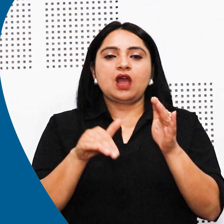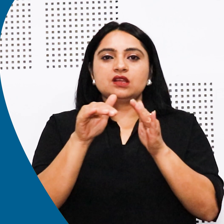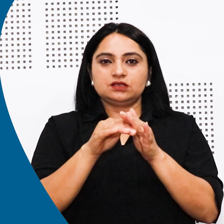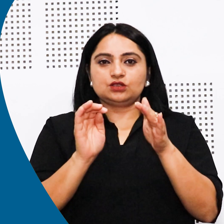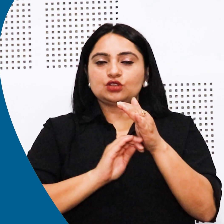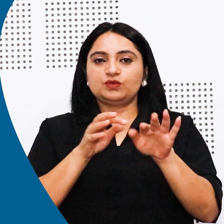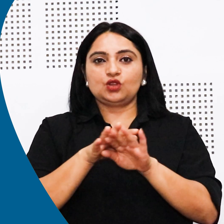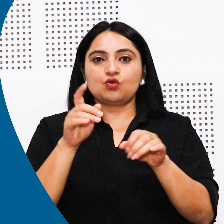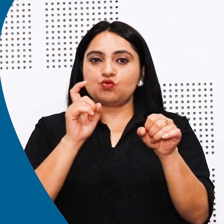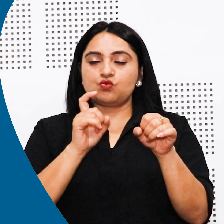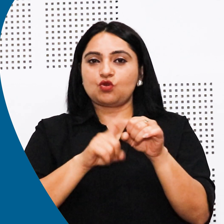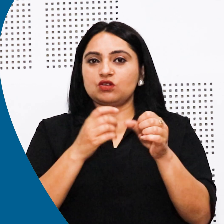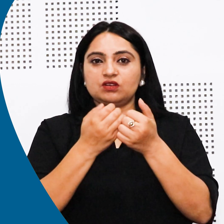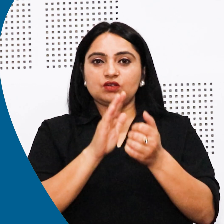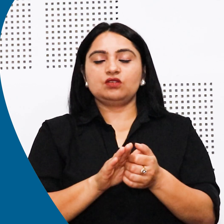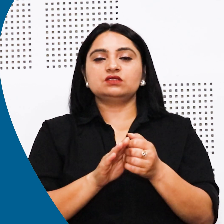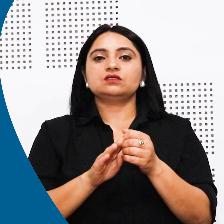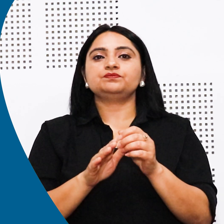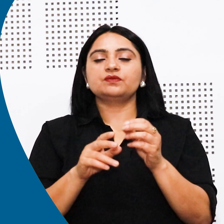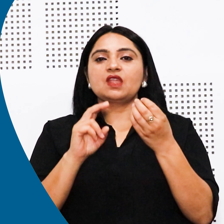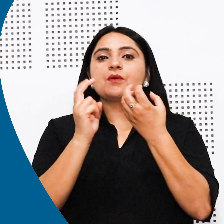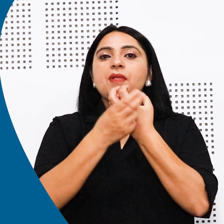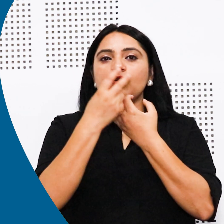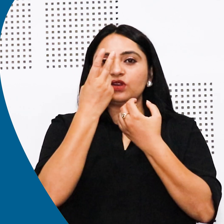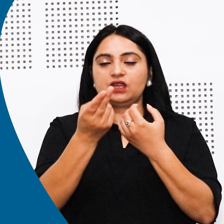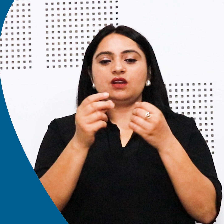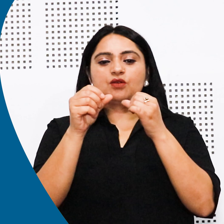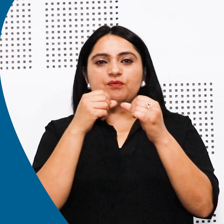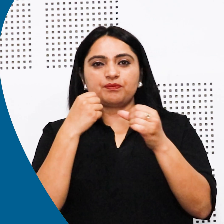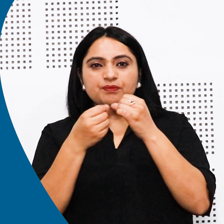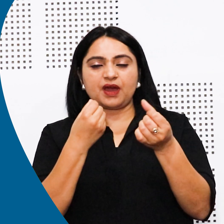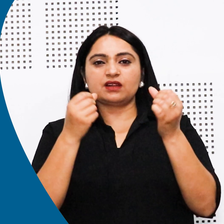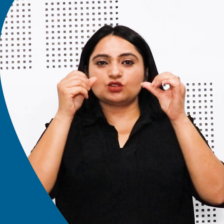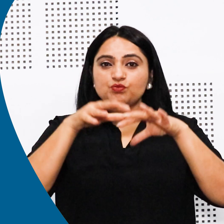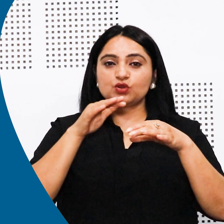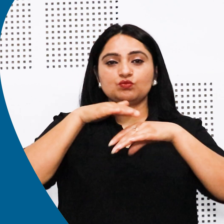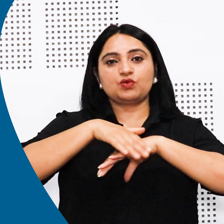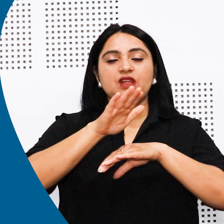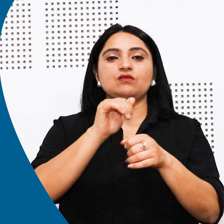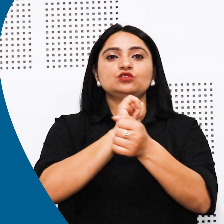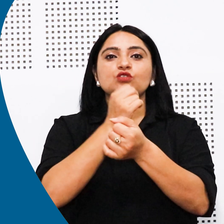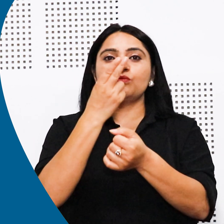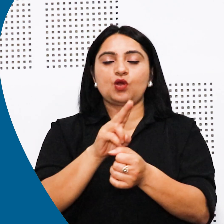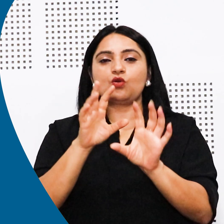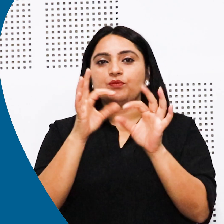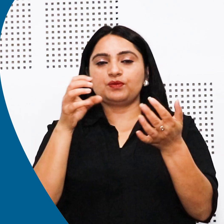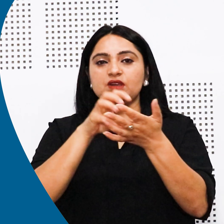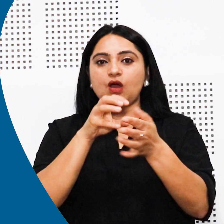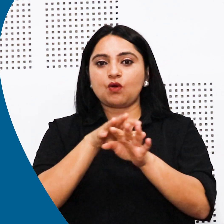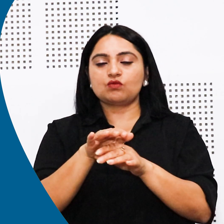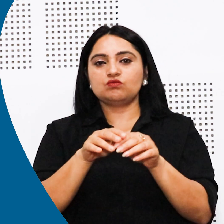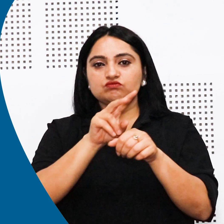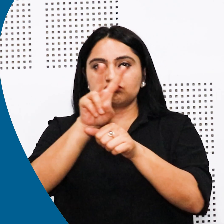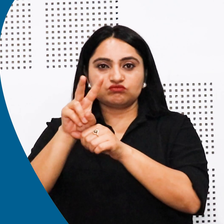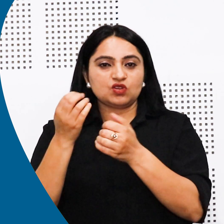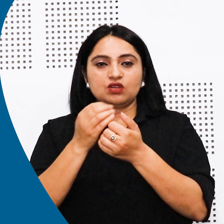पनि गठन गरेका छौँ हामीले। खास गरी भूगोल हेरेर प्राकृतिक विपत्तिहरू अलि बढी हुन सक्ने खालका जोखिम भएका विभिन्न ठाउँहरूको अवलोकन